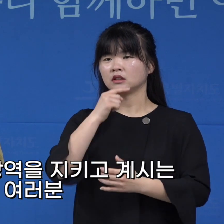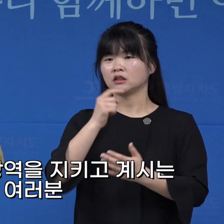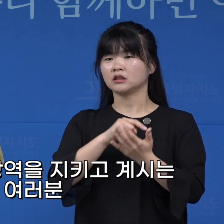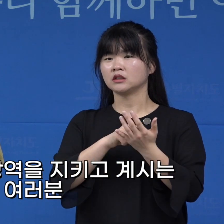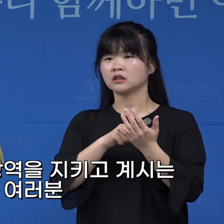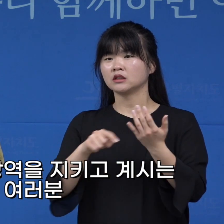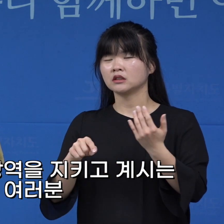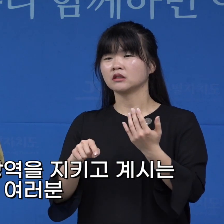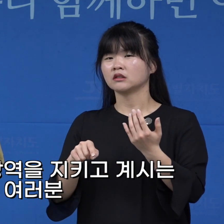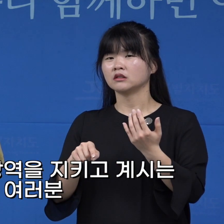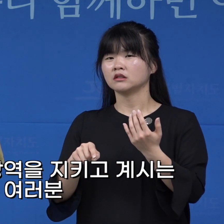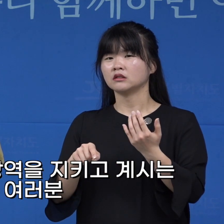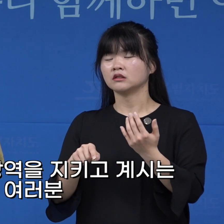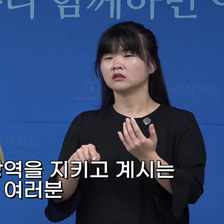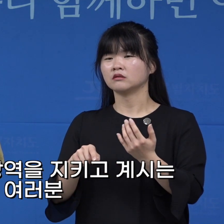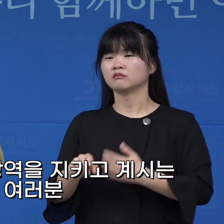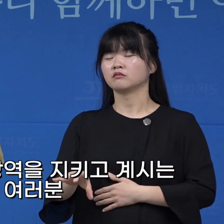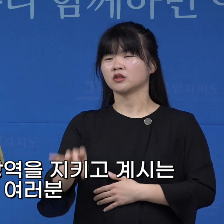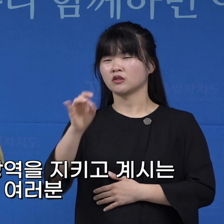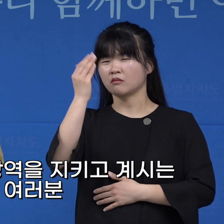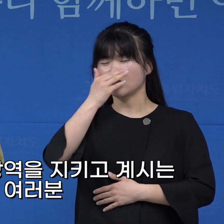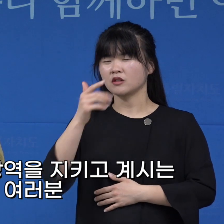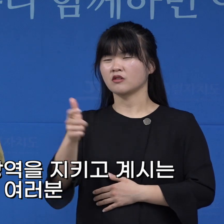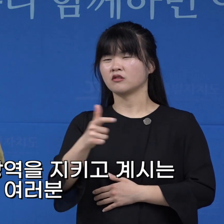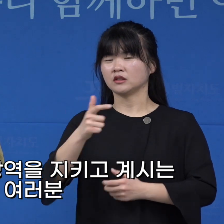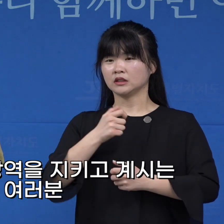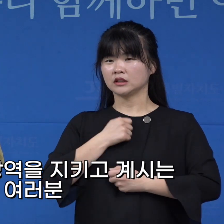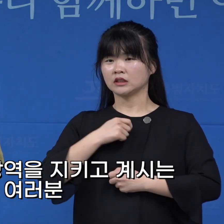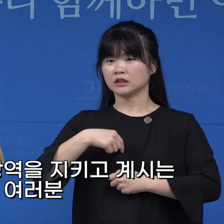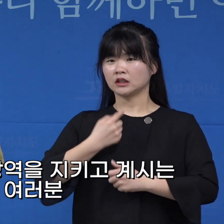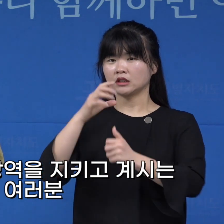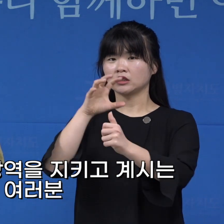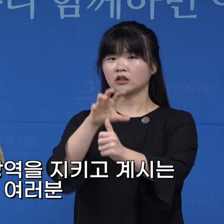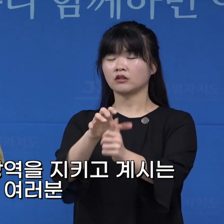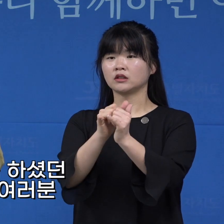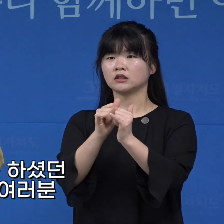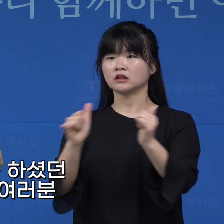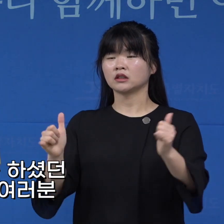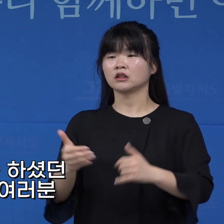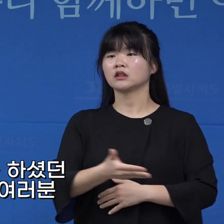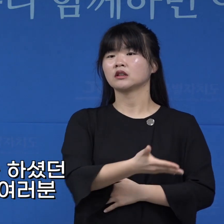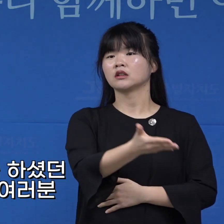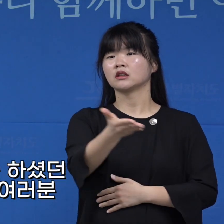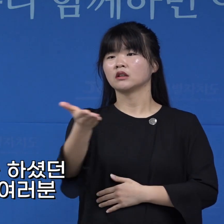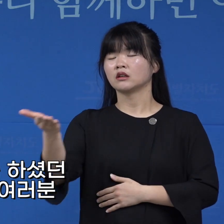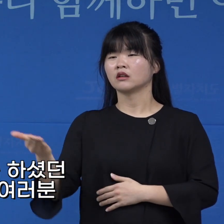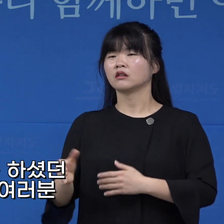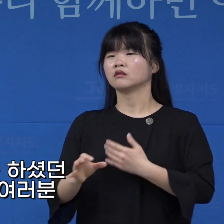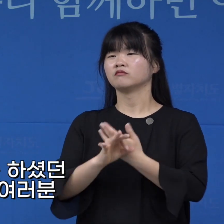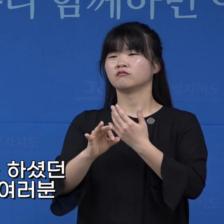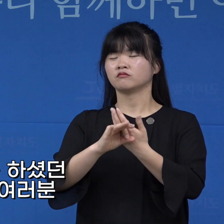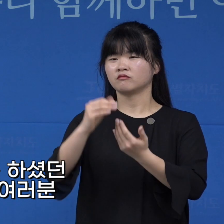희생으로 일선의 방역을 지키고 계시는 자가 격리자 여러분 그리고 일시 폐쇄를